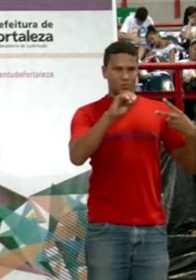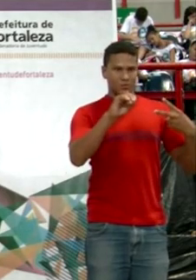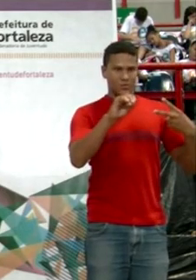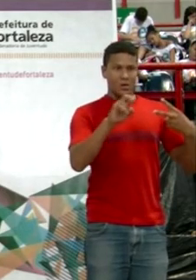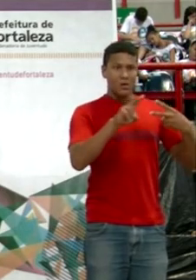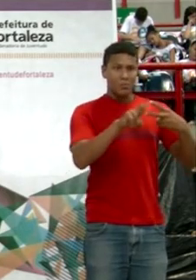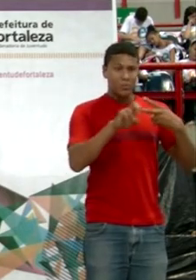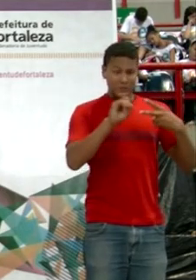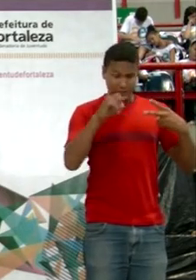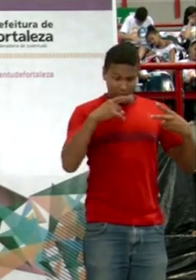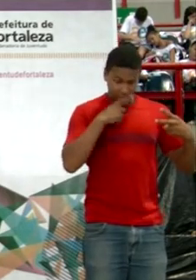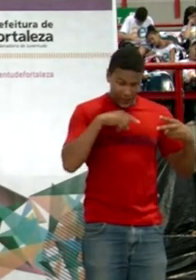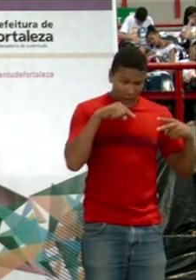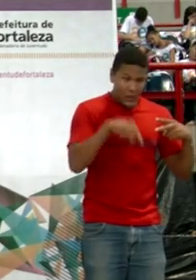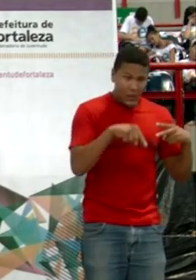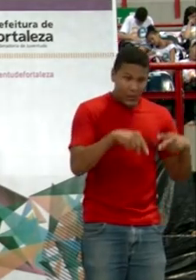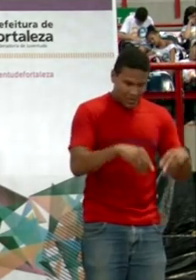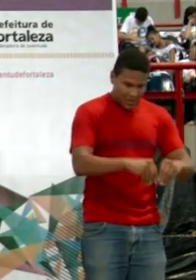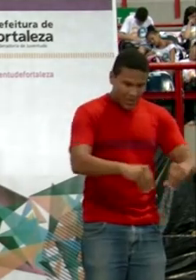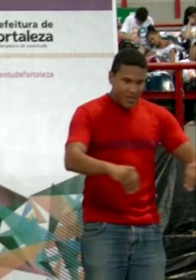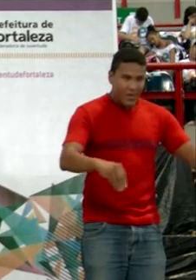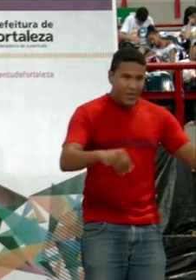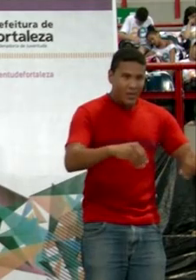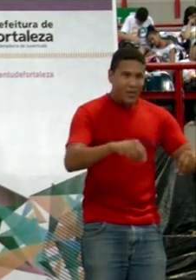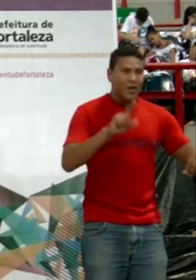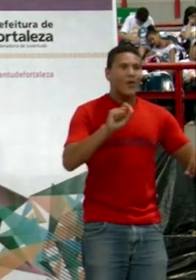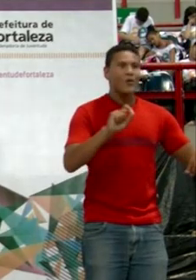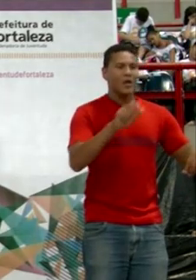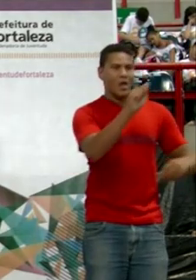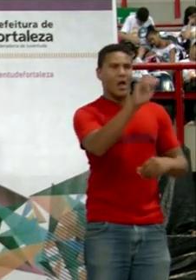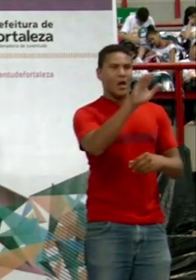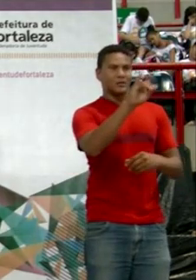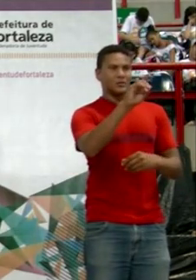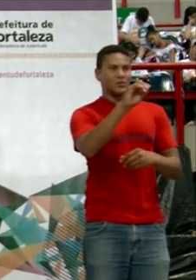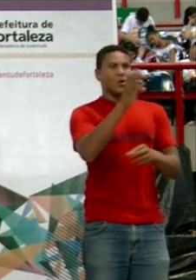que, gente? Ácido, por causa da formação do